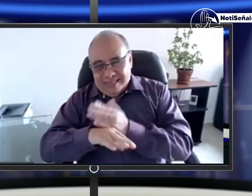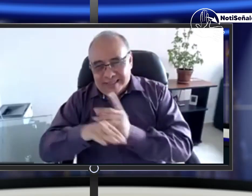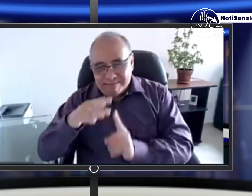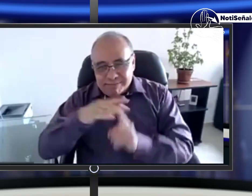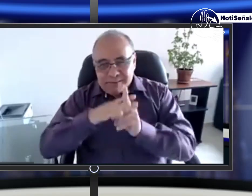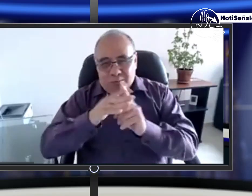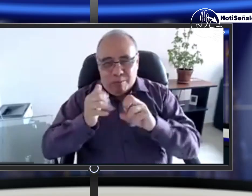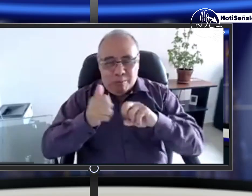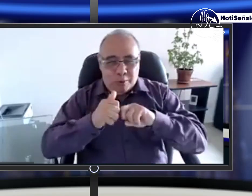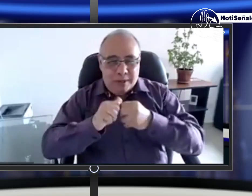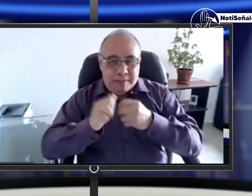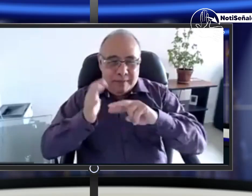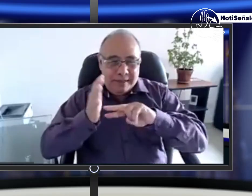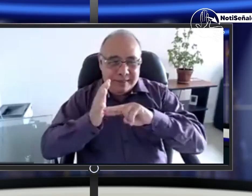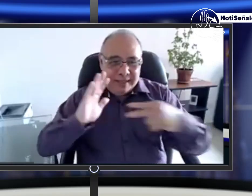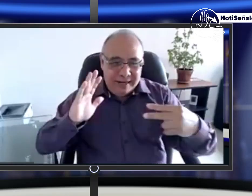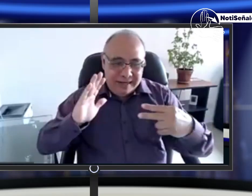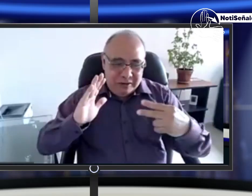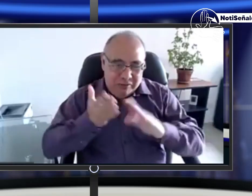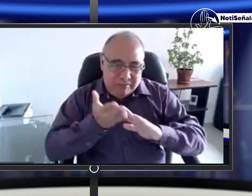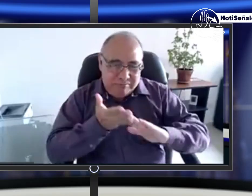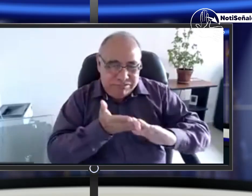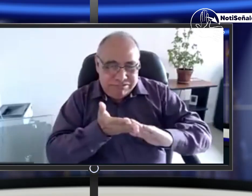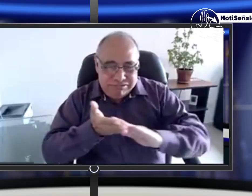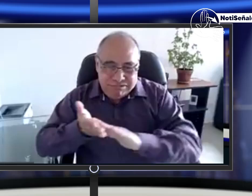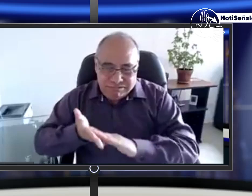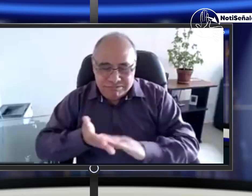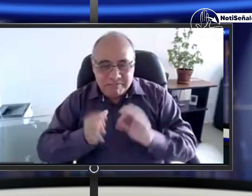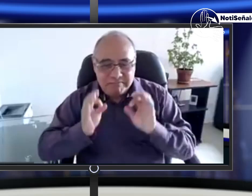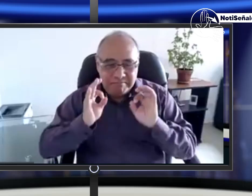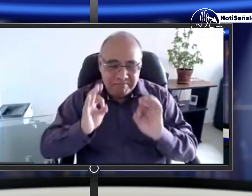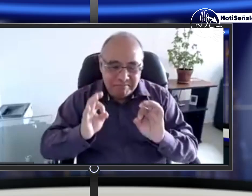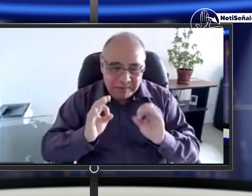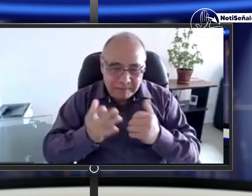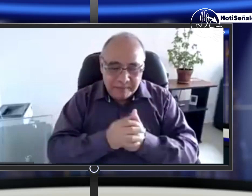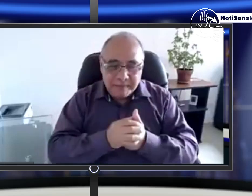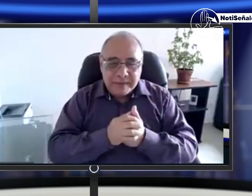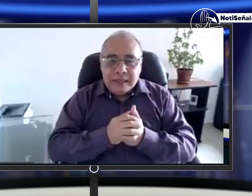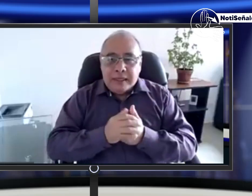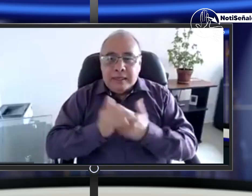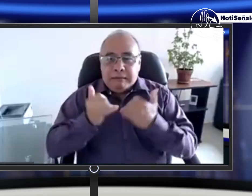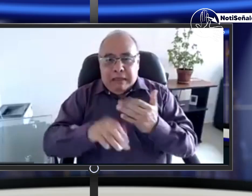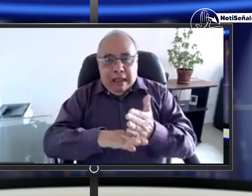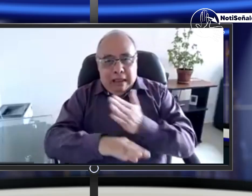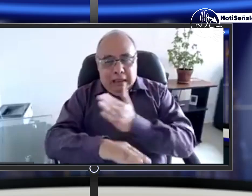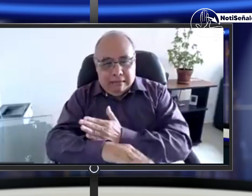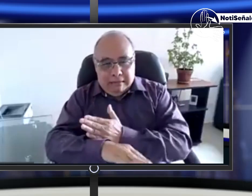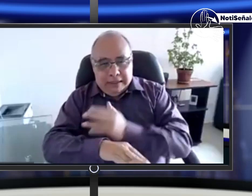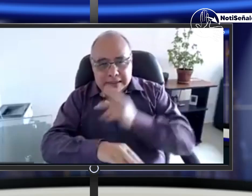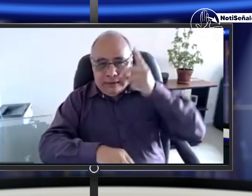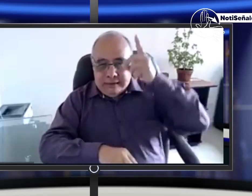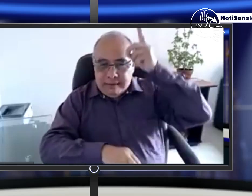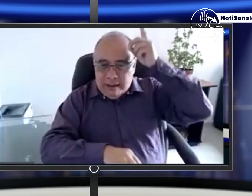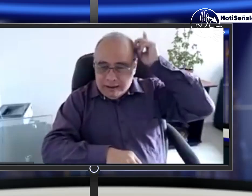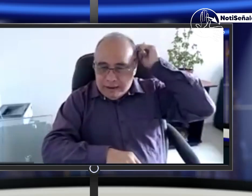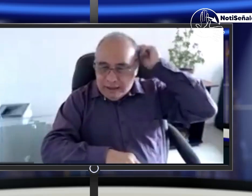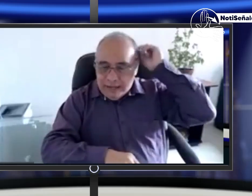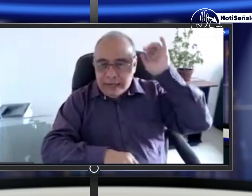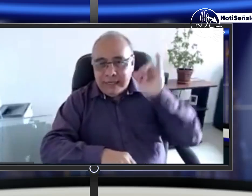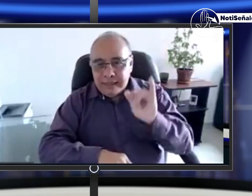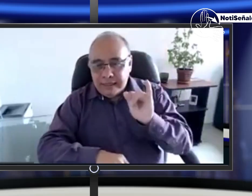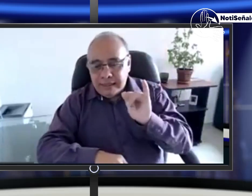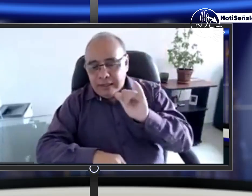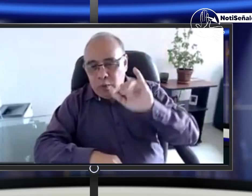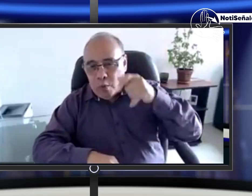Bien, continuamos en NotiSeñales. Tuvimos un inconveniente técnico con uno de los participantes y pues estamos arreglándolo de allí